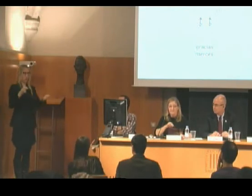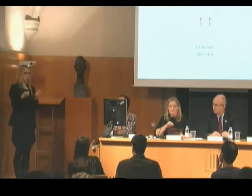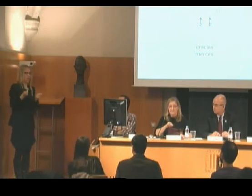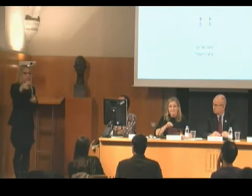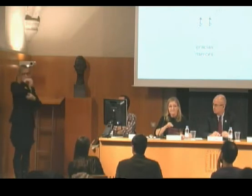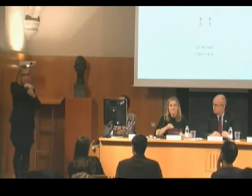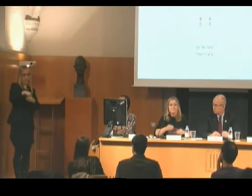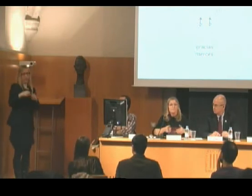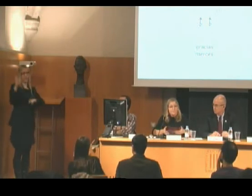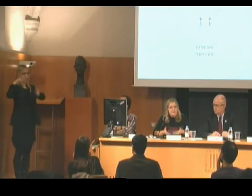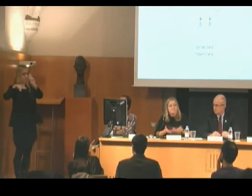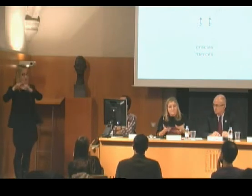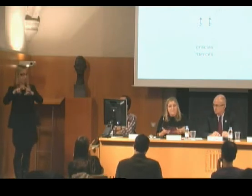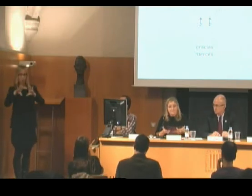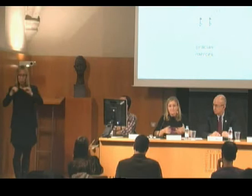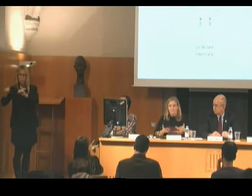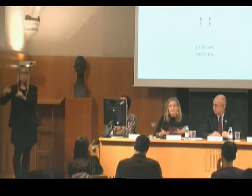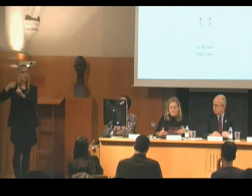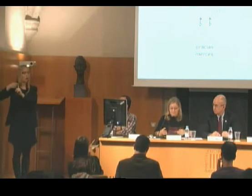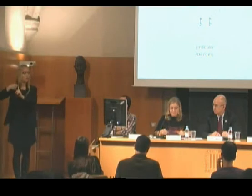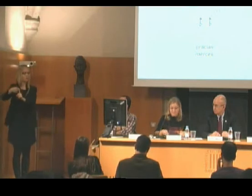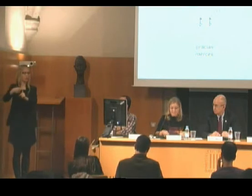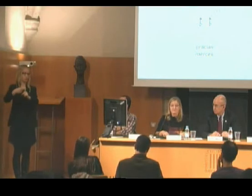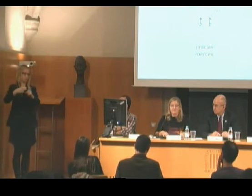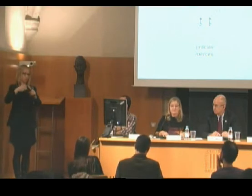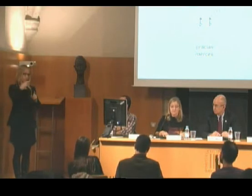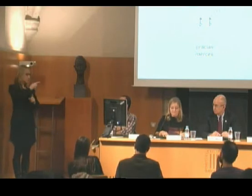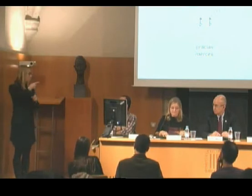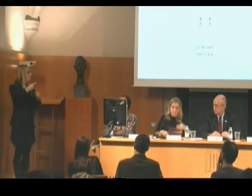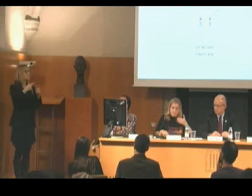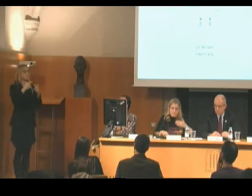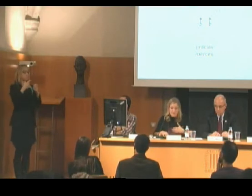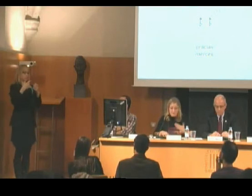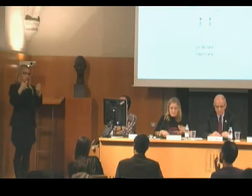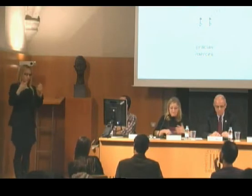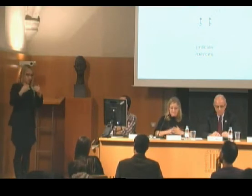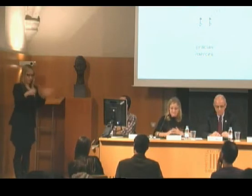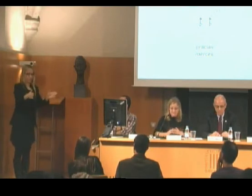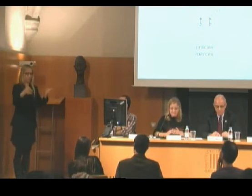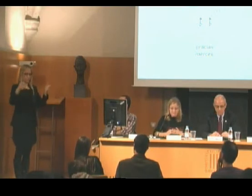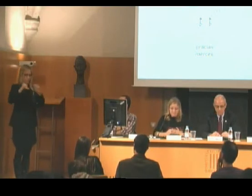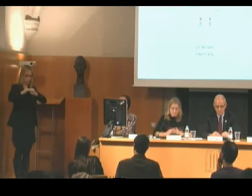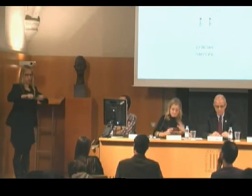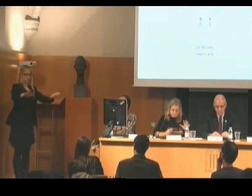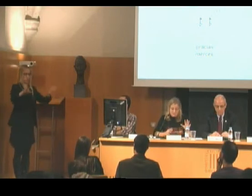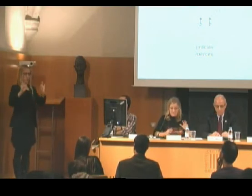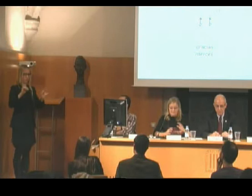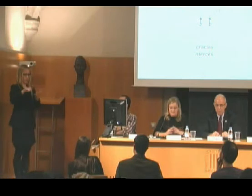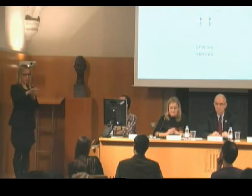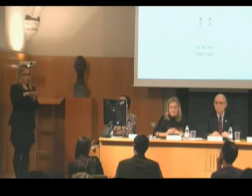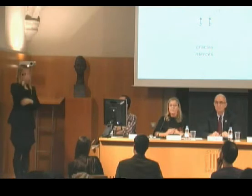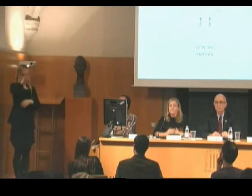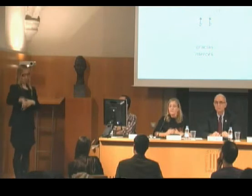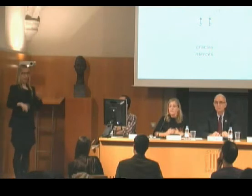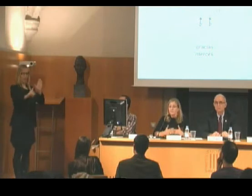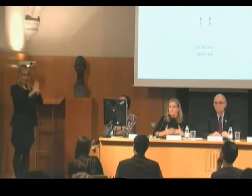la Generalitat per dur a terme aquesta funció. Ho veureu en el decret, no? Que són, d'una banda,